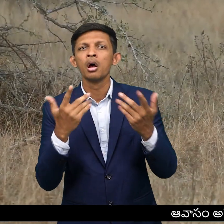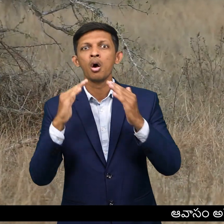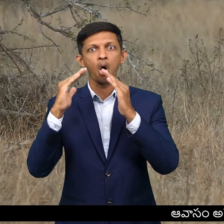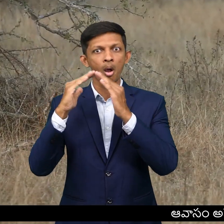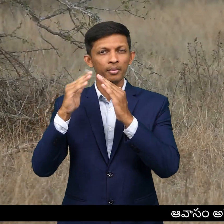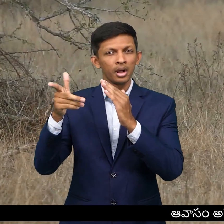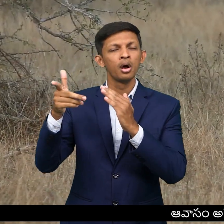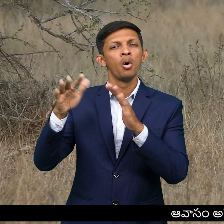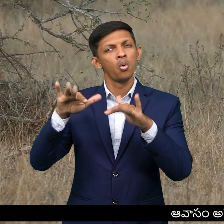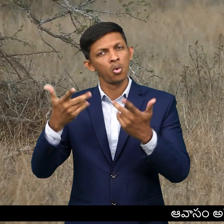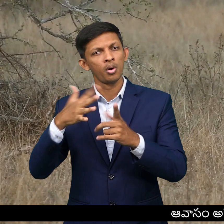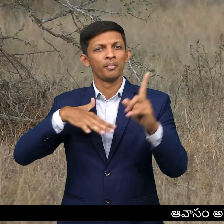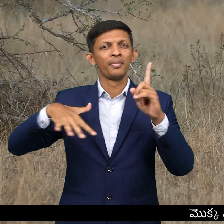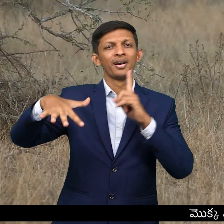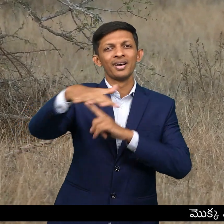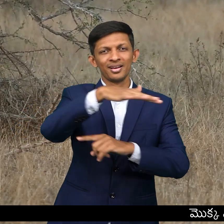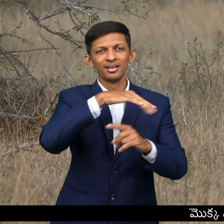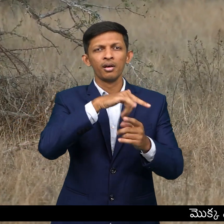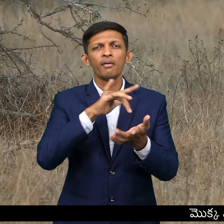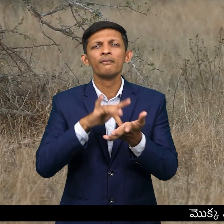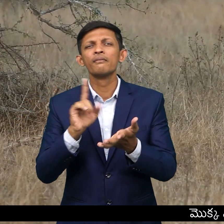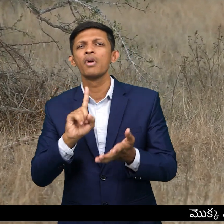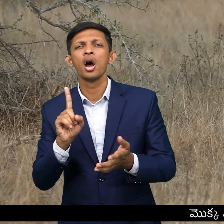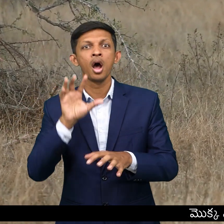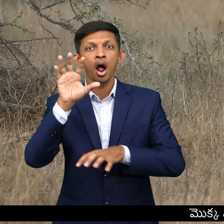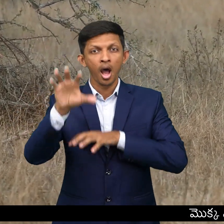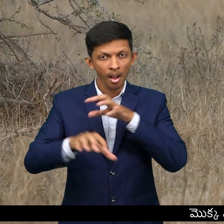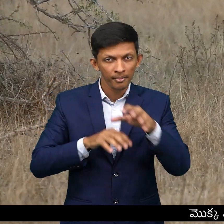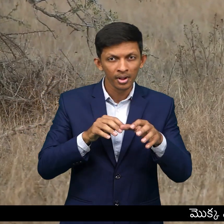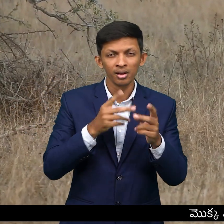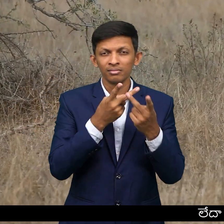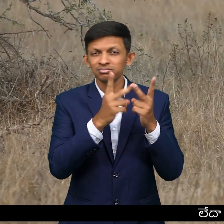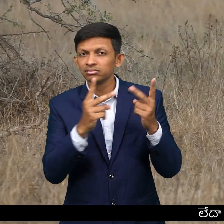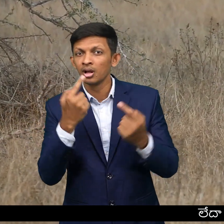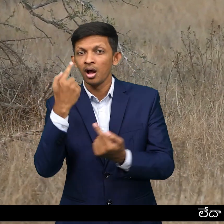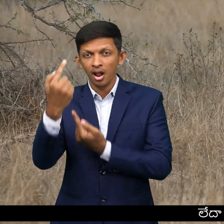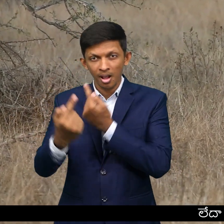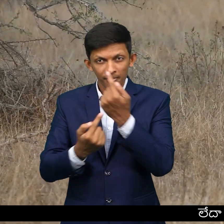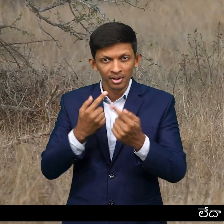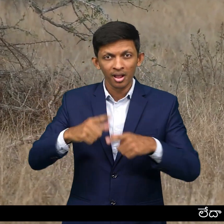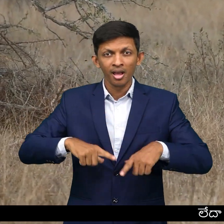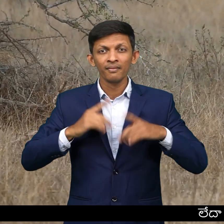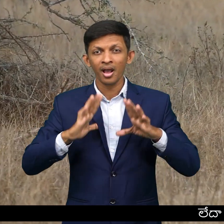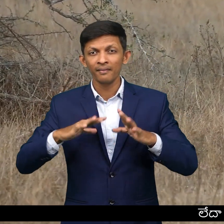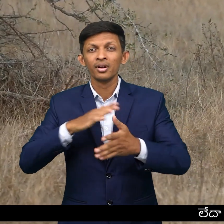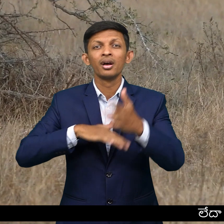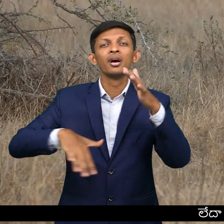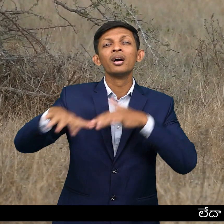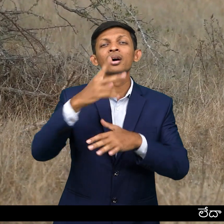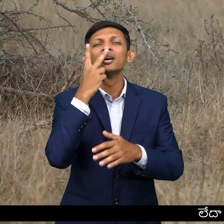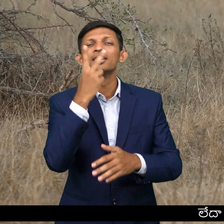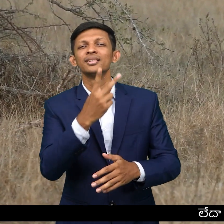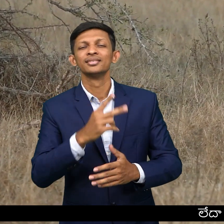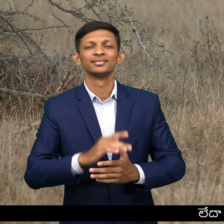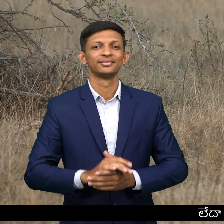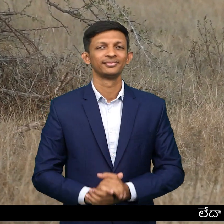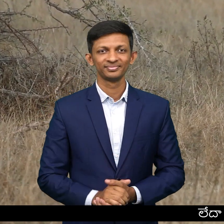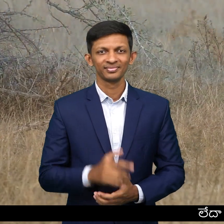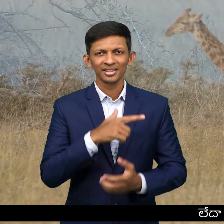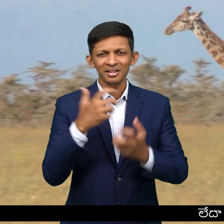ఆవాసం అనేది జంతువు లేదా మొక్క నివసించే ఇల్లు లేదా పర్యావరణం.